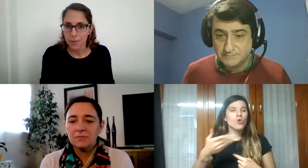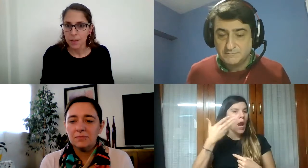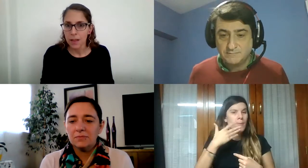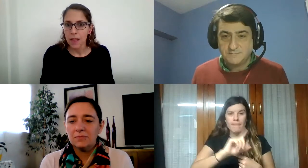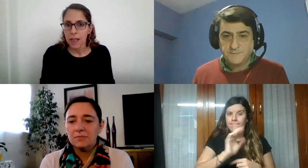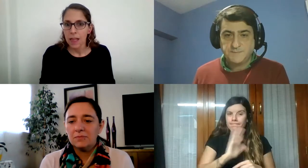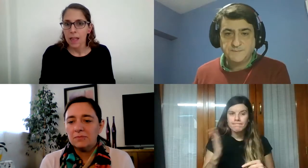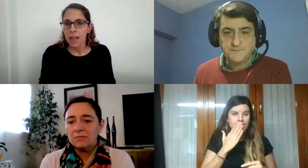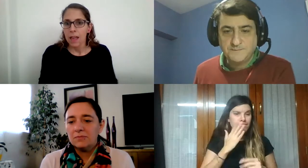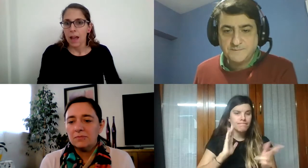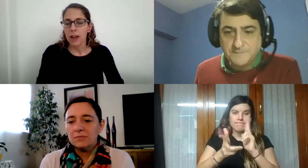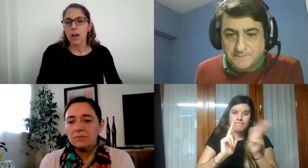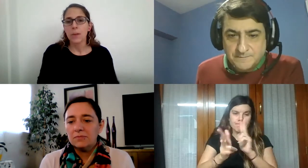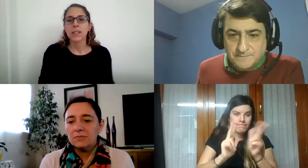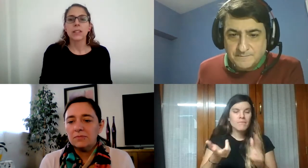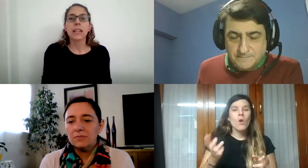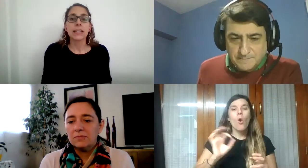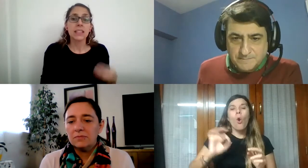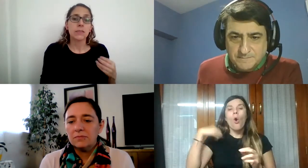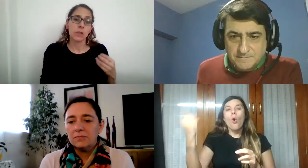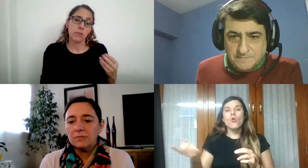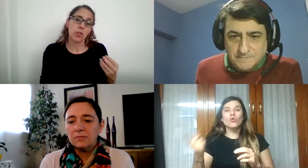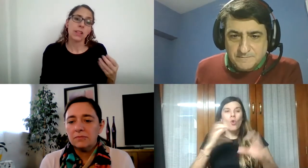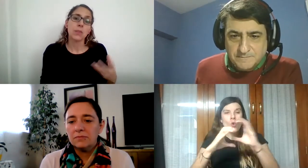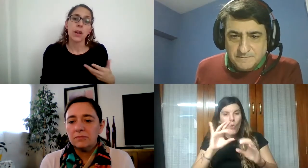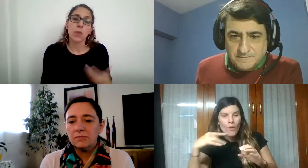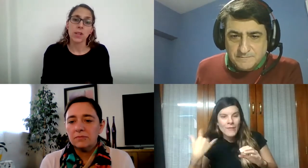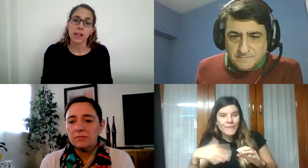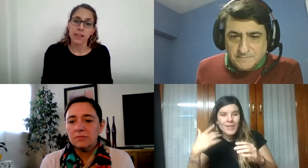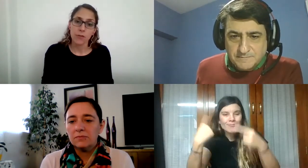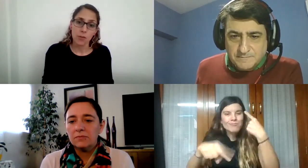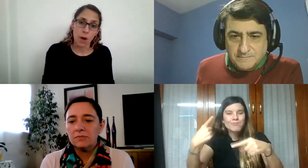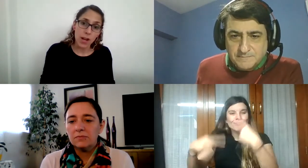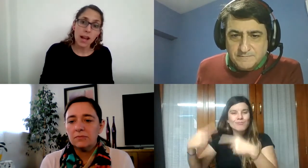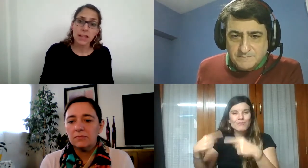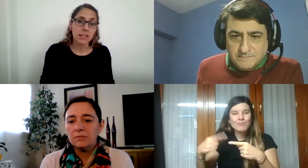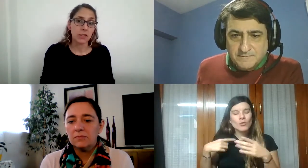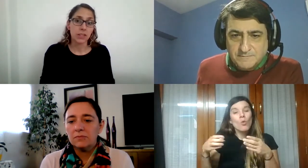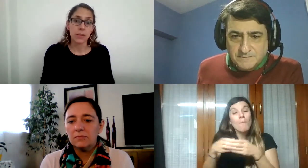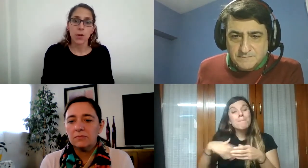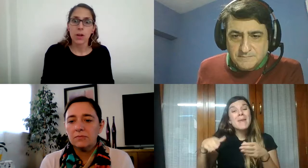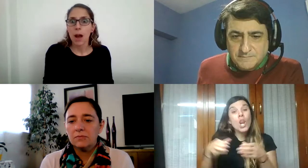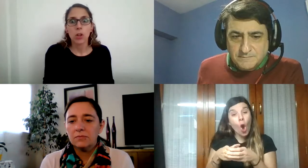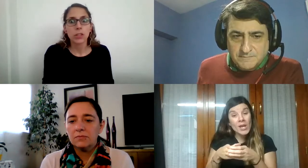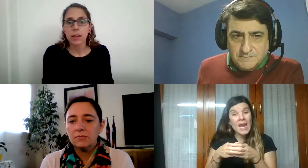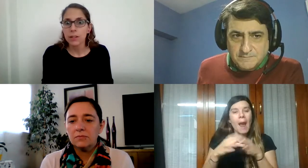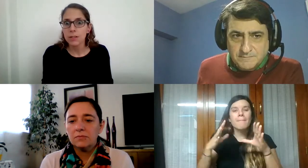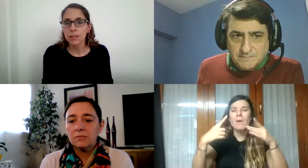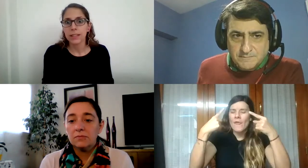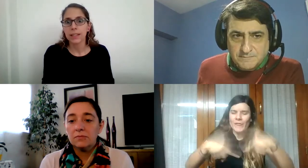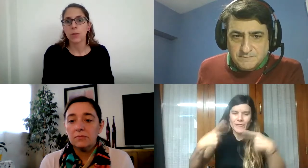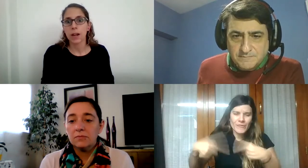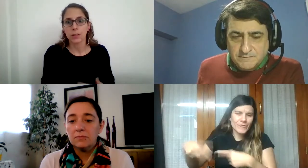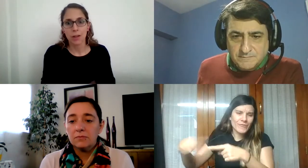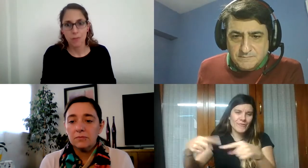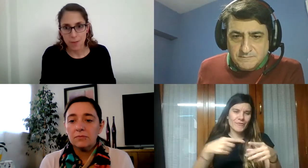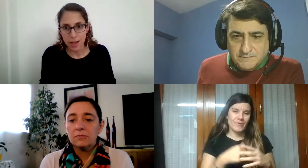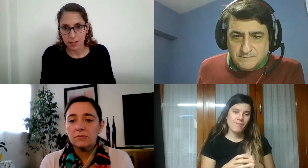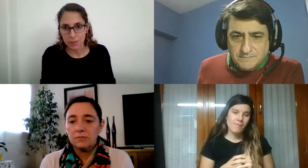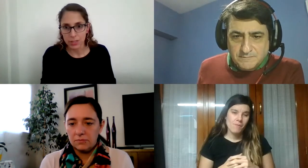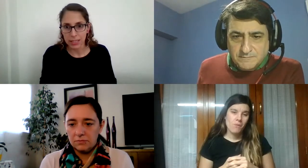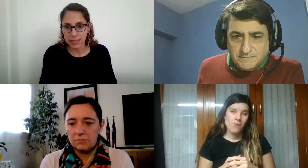algo. Algunas personas quizás sordas se pueden comunicar de forma oral y no tienen problema, otras no, y tienen que buscar